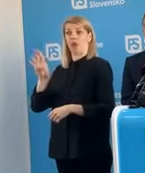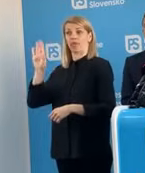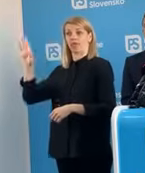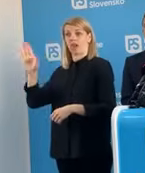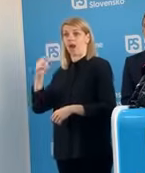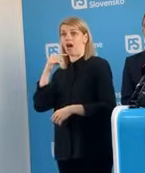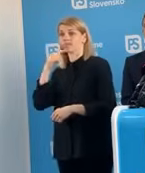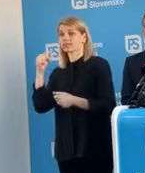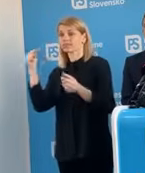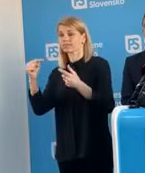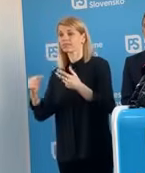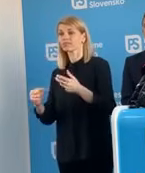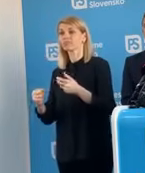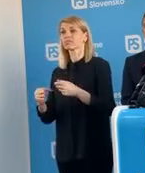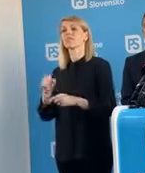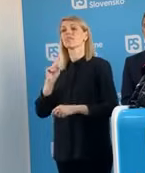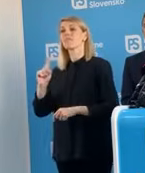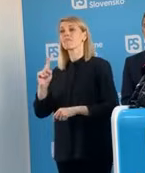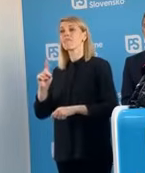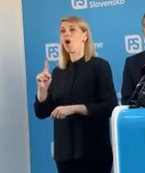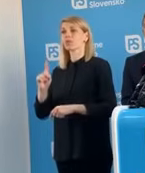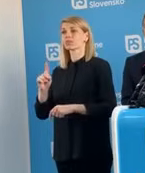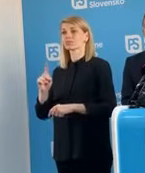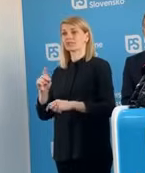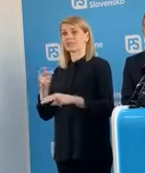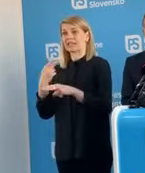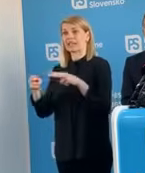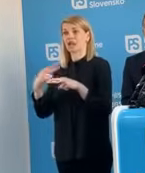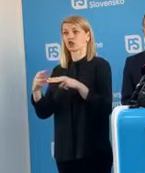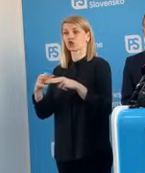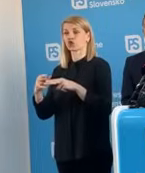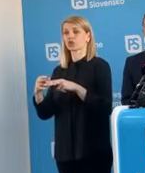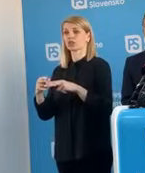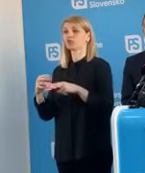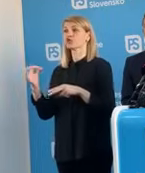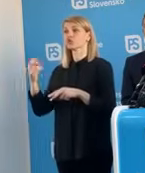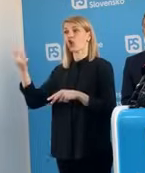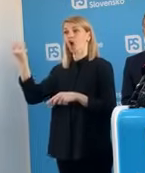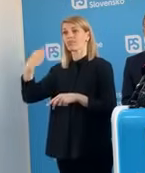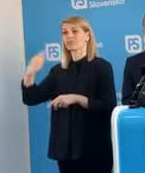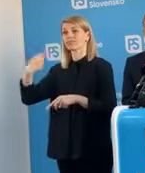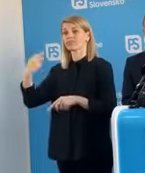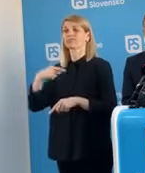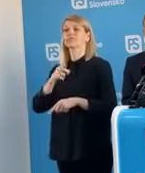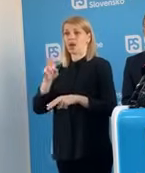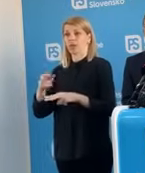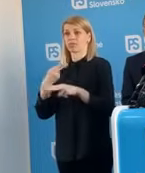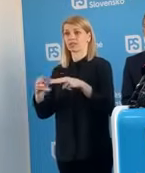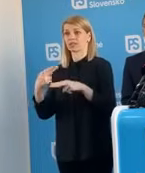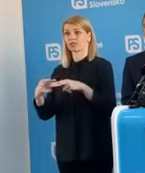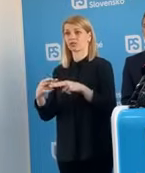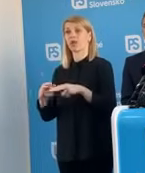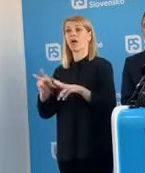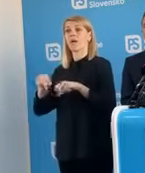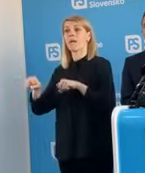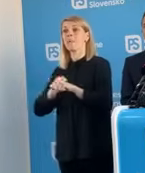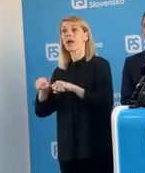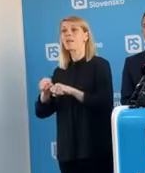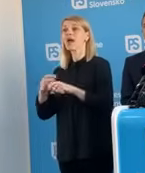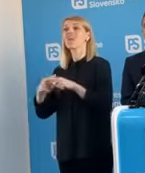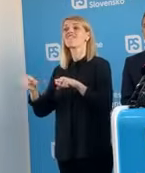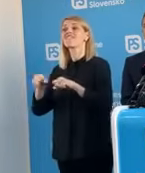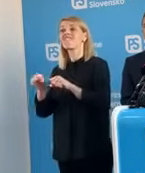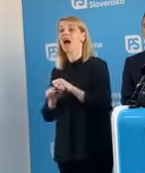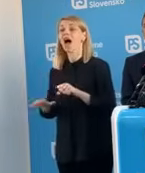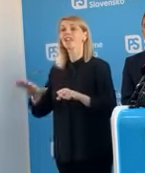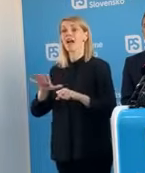korupčné, aby reálne sa postavil čelom k tým výhradám Európskej komisie. Ak to neurobí, ak to premiéra vláda neurobí, tak